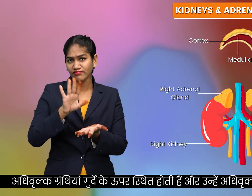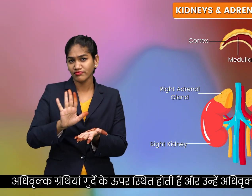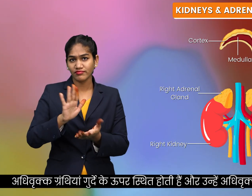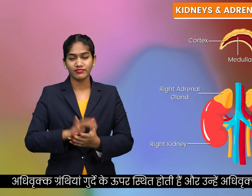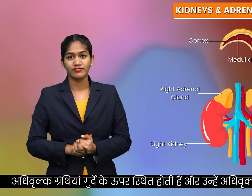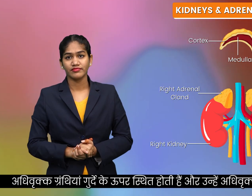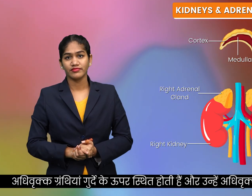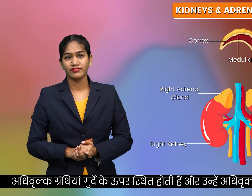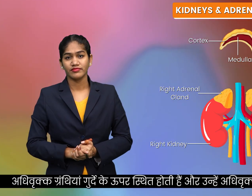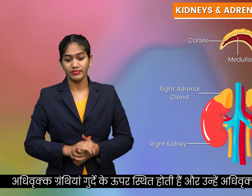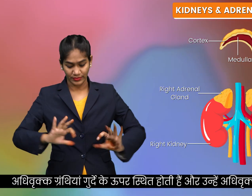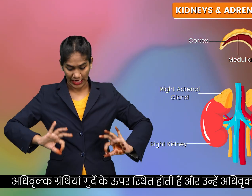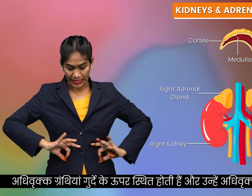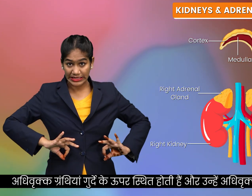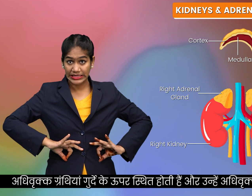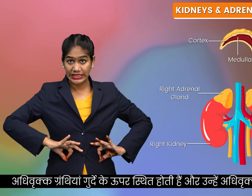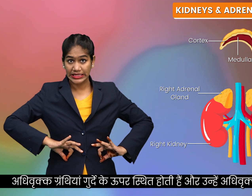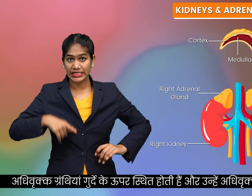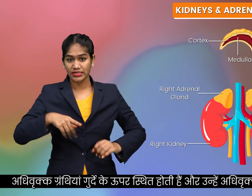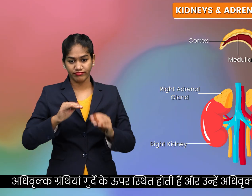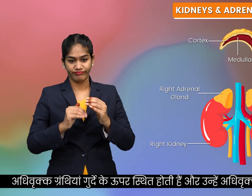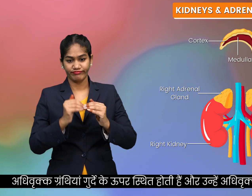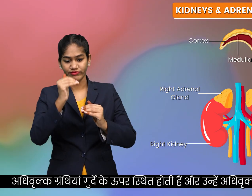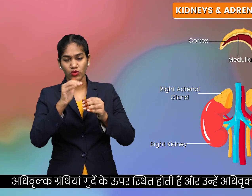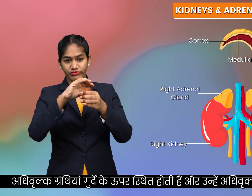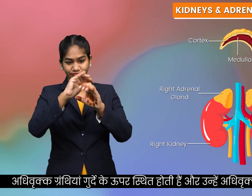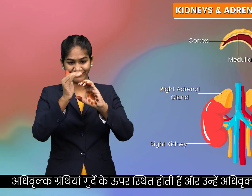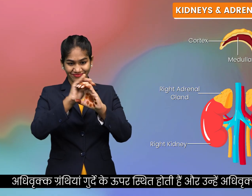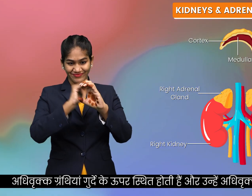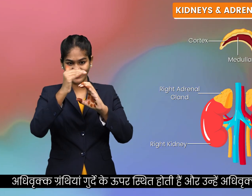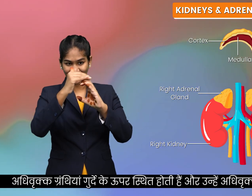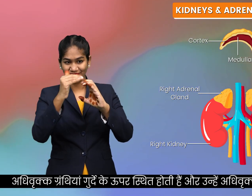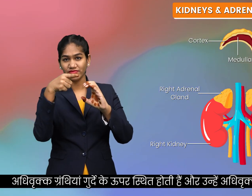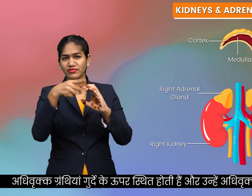उन्हें अधिवृक्क ग्रंथियां कहा जाता है।